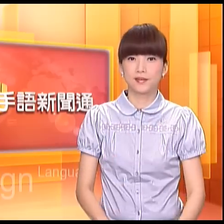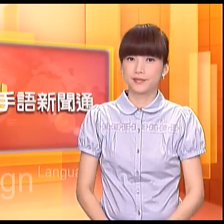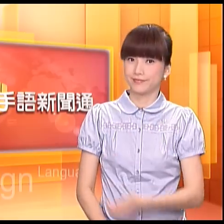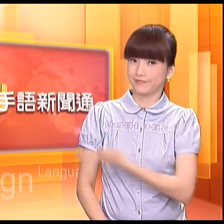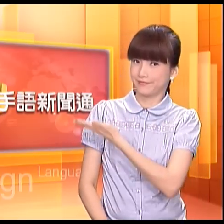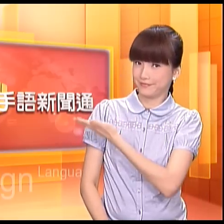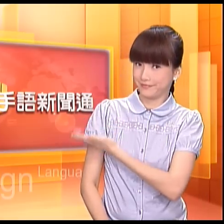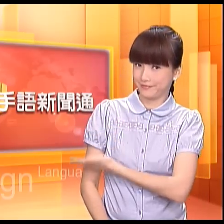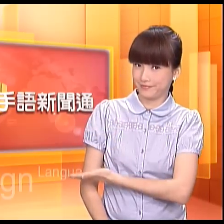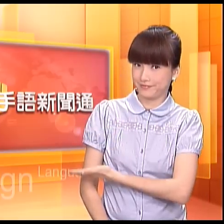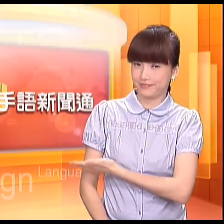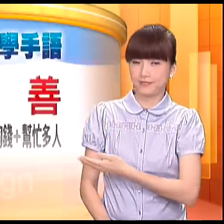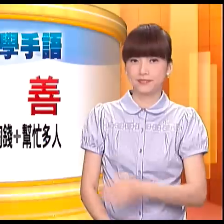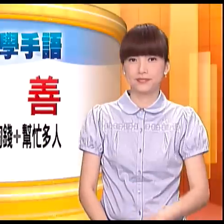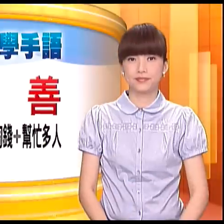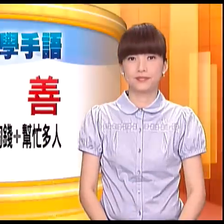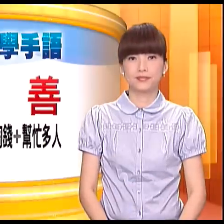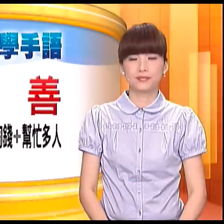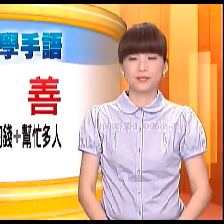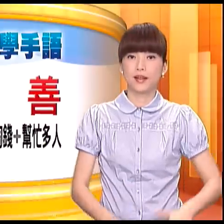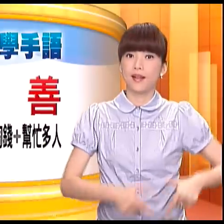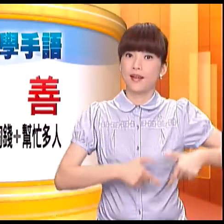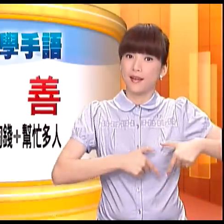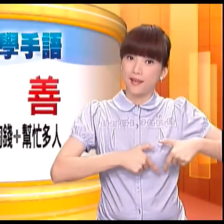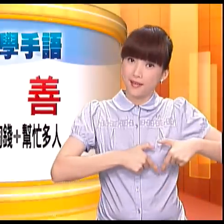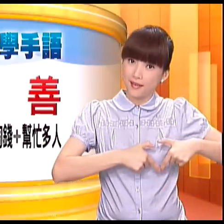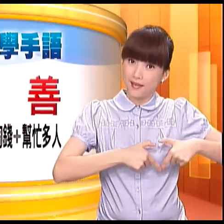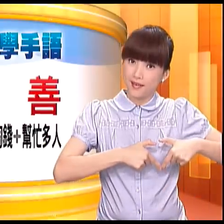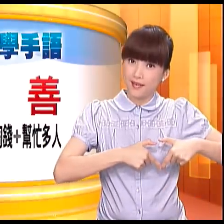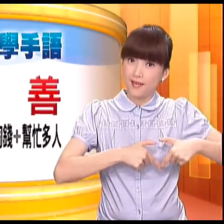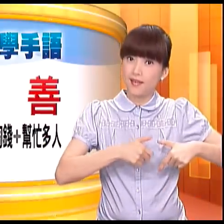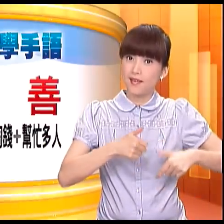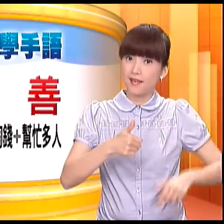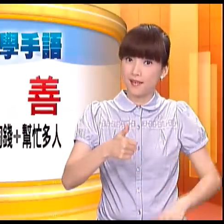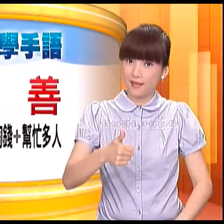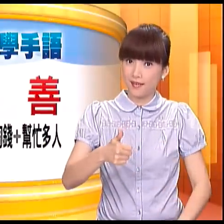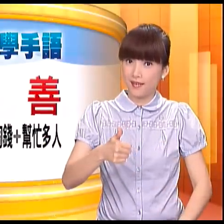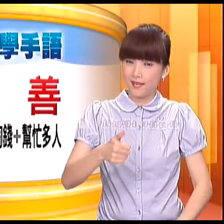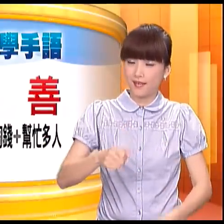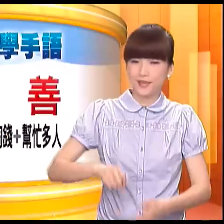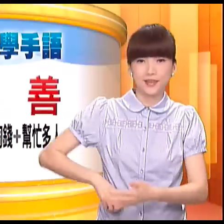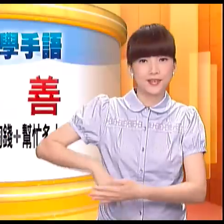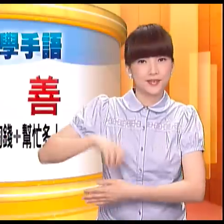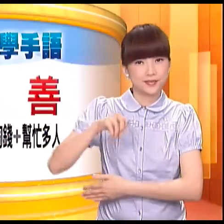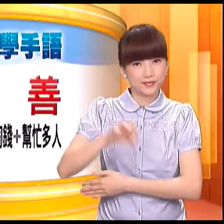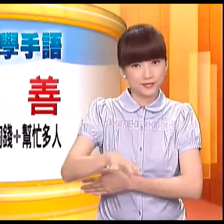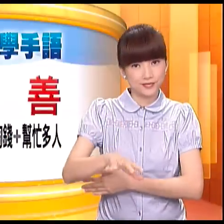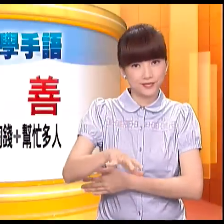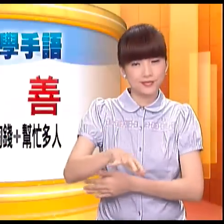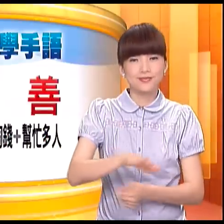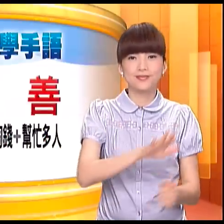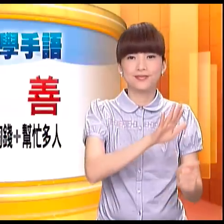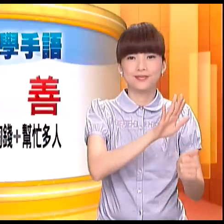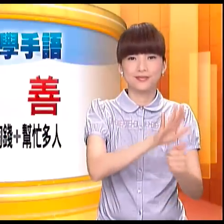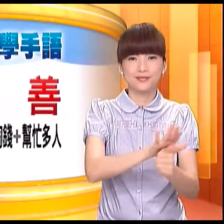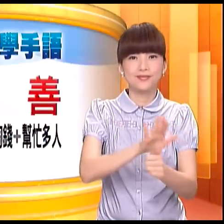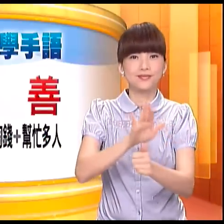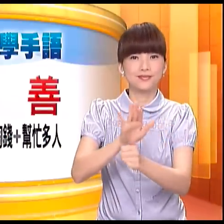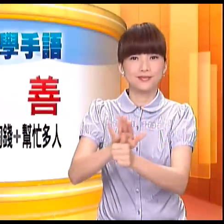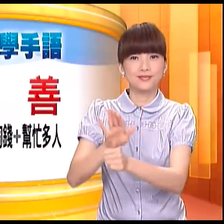善的手语。您可以比心地好，把钱掏出来，加上帮忙的重复动